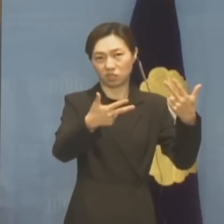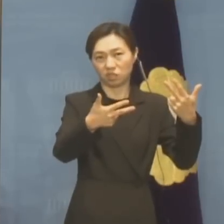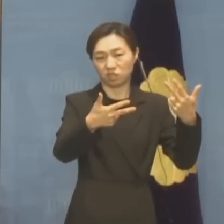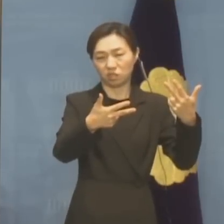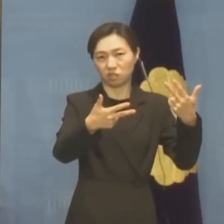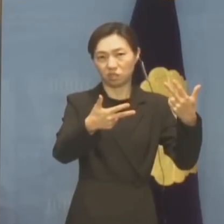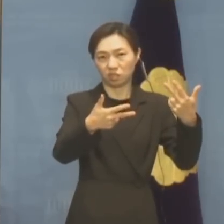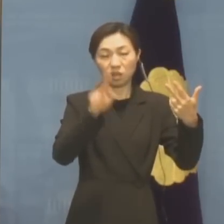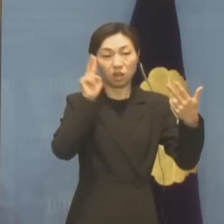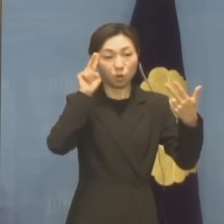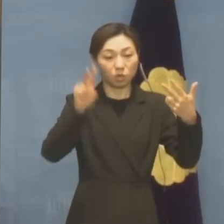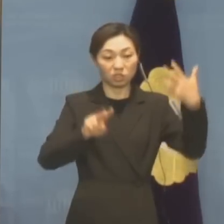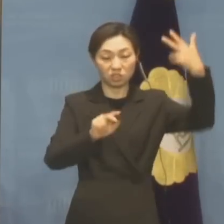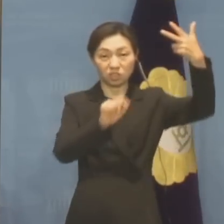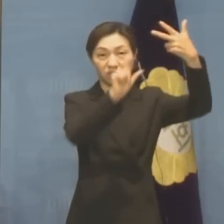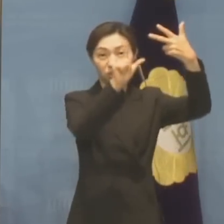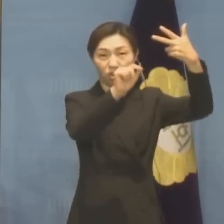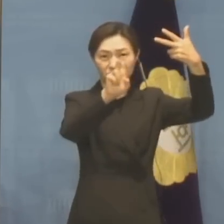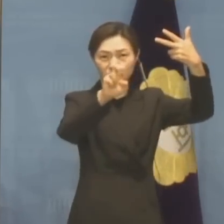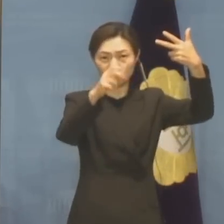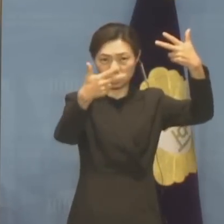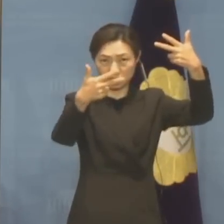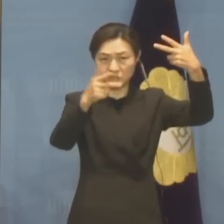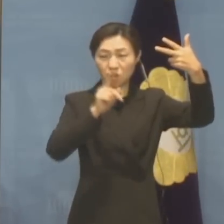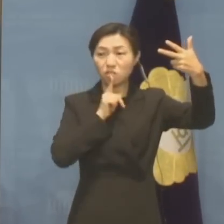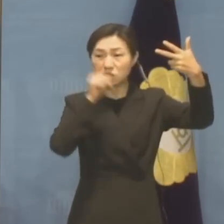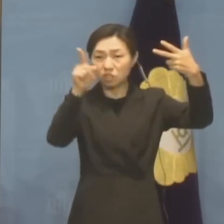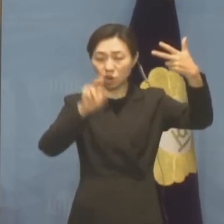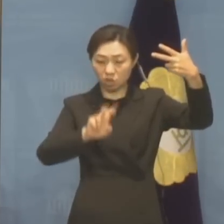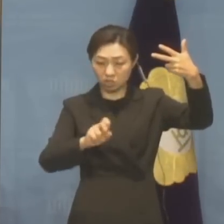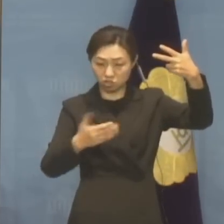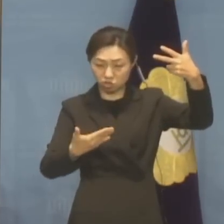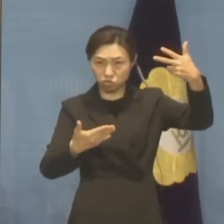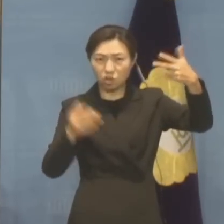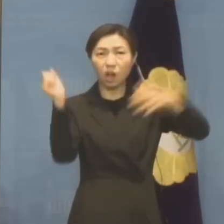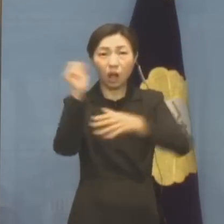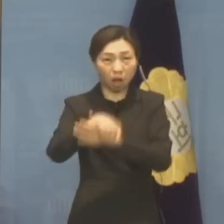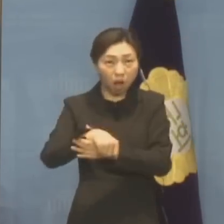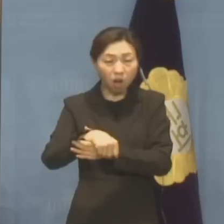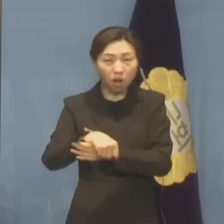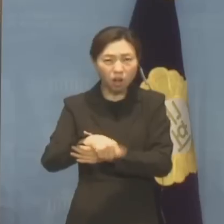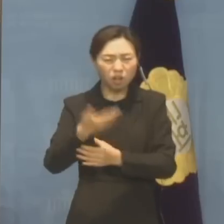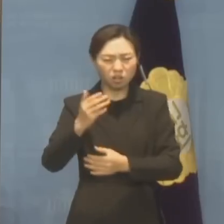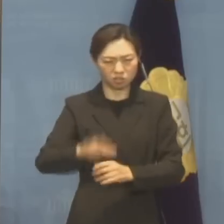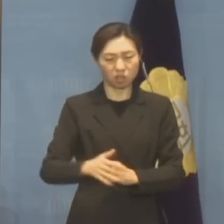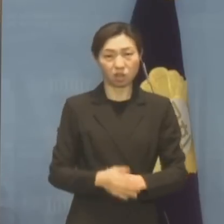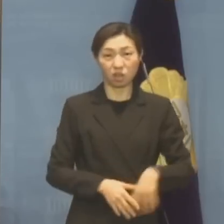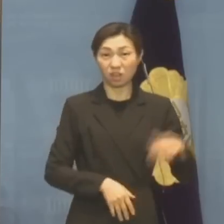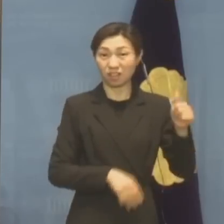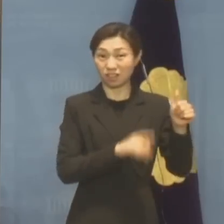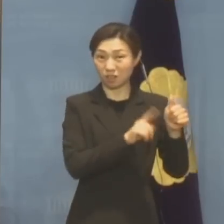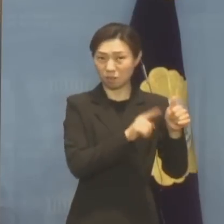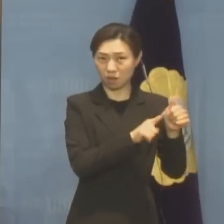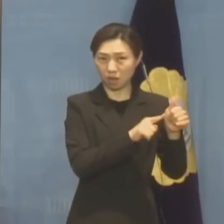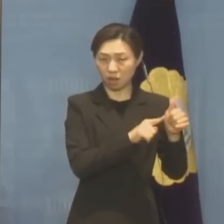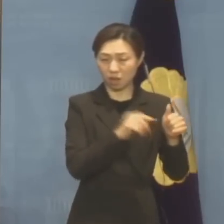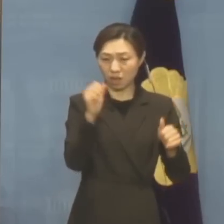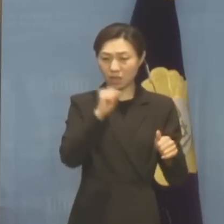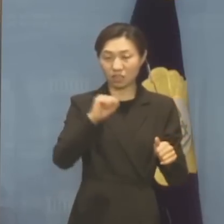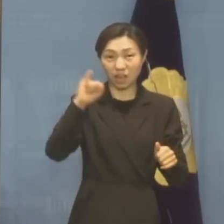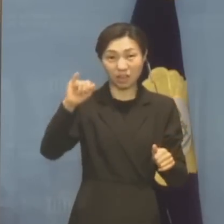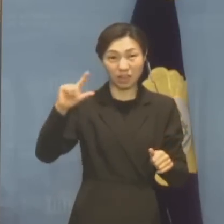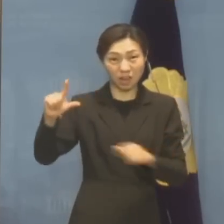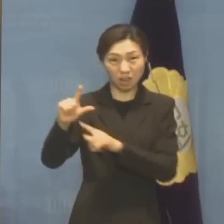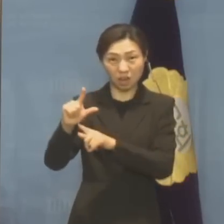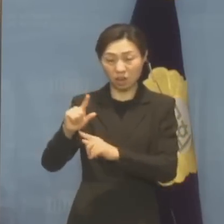뒤엔 29일 승인이 났다고 답했습니다. 하지만 김태호 차장이 SI 정보를 보고받은 것은